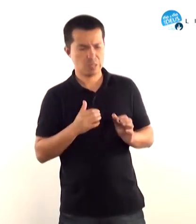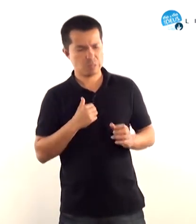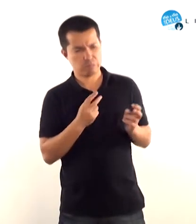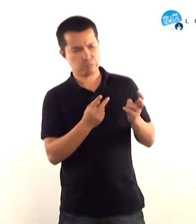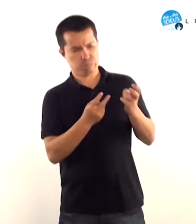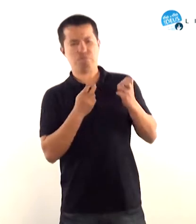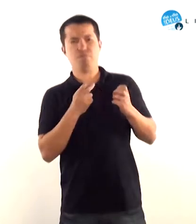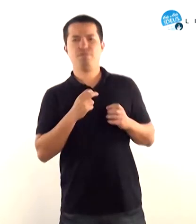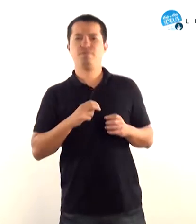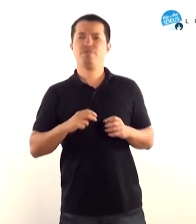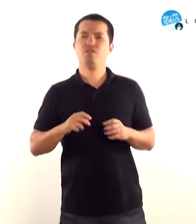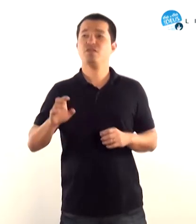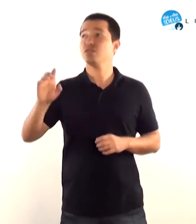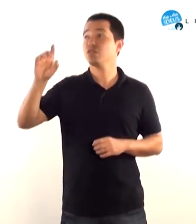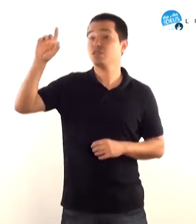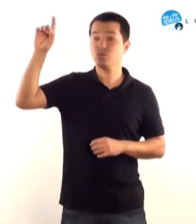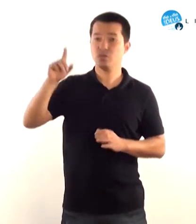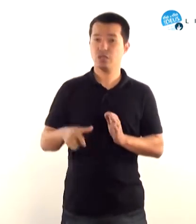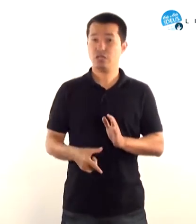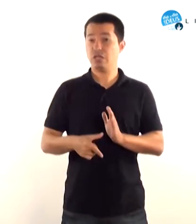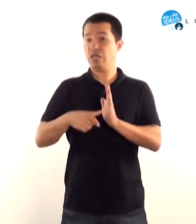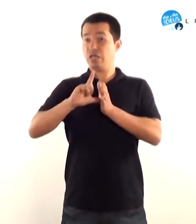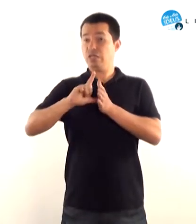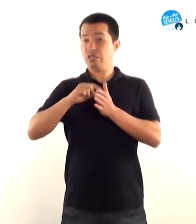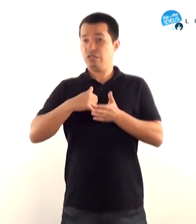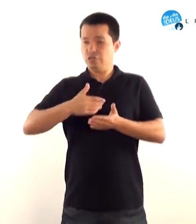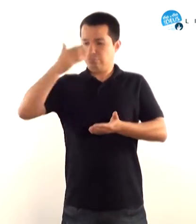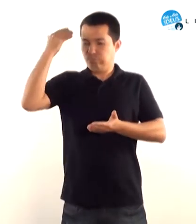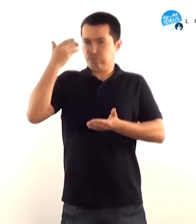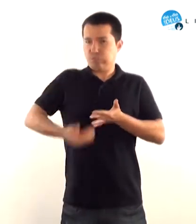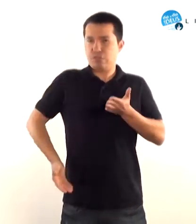disciplina antes do dia mau.